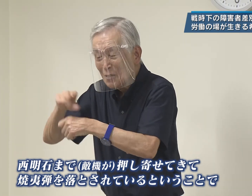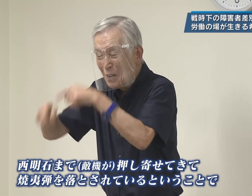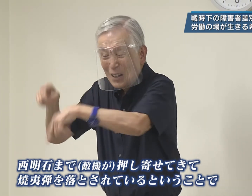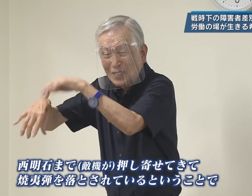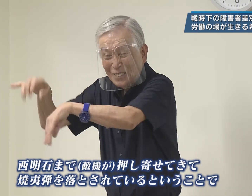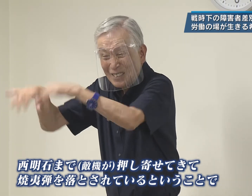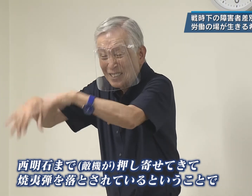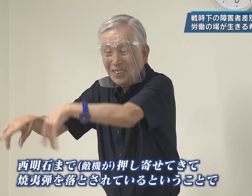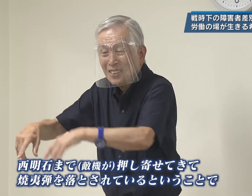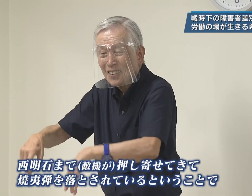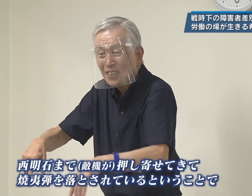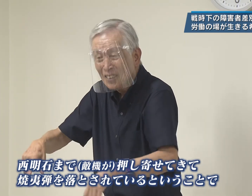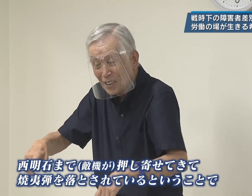落とされている